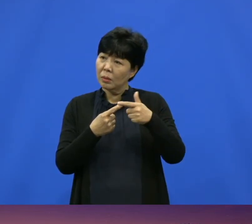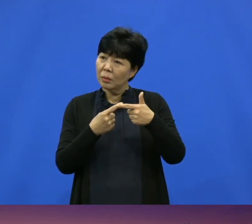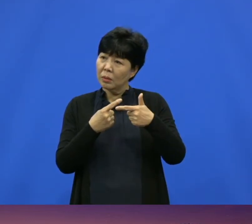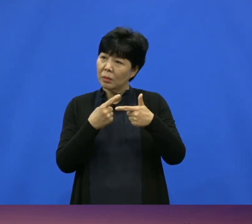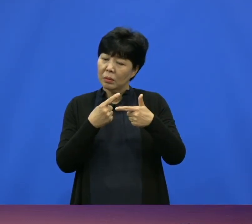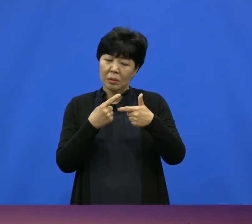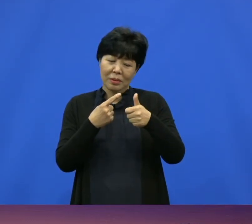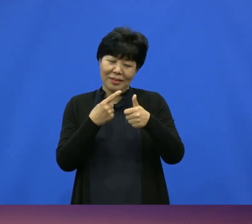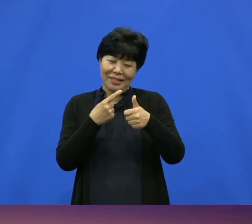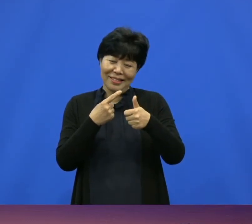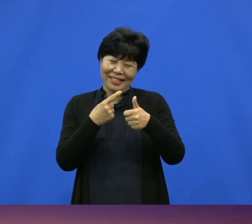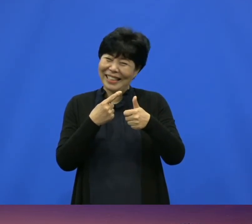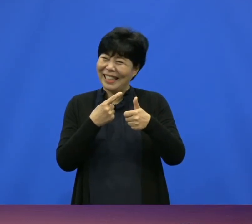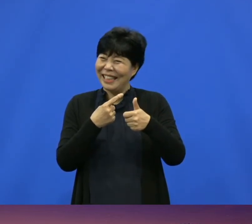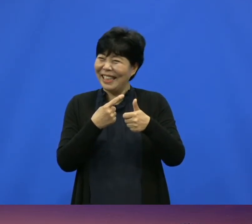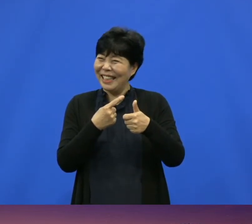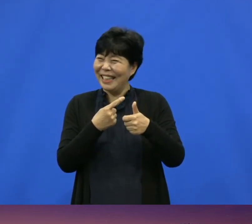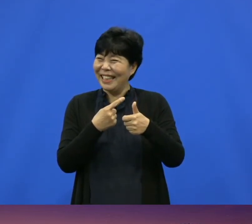이렇게 세웠어요.